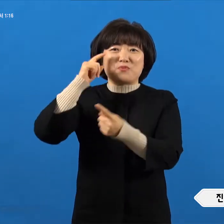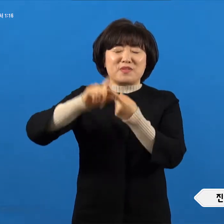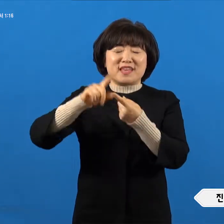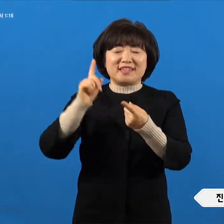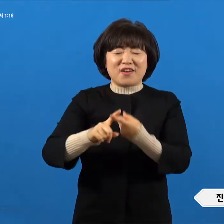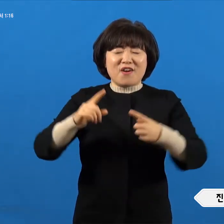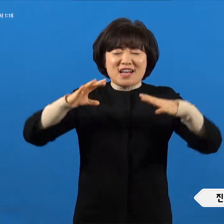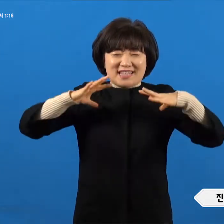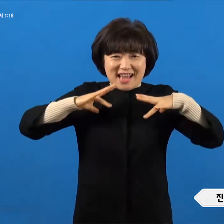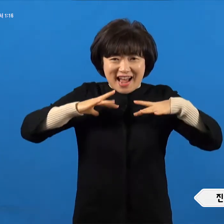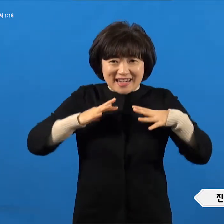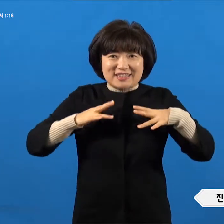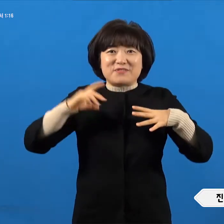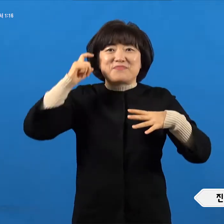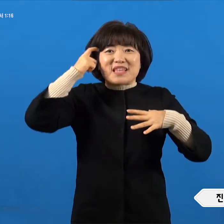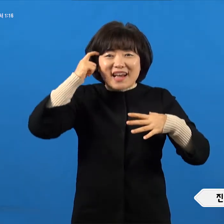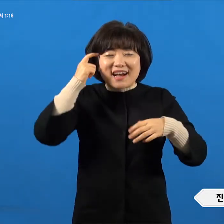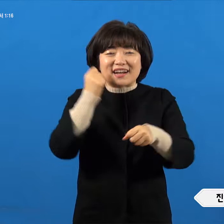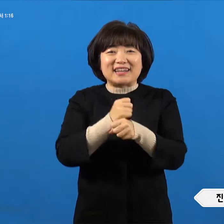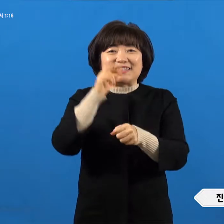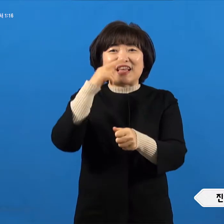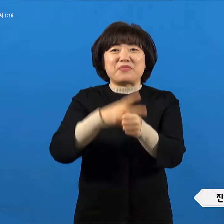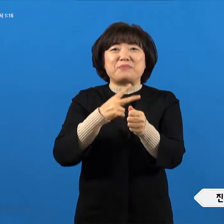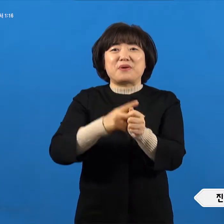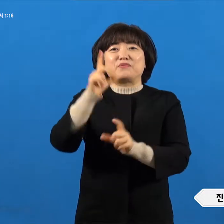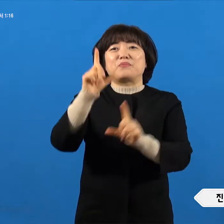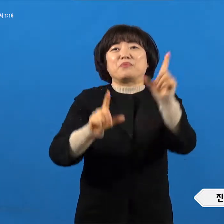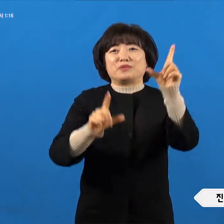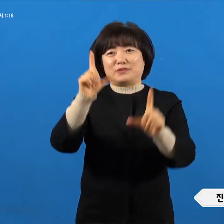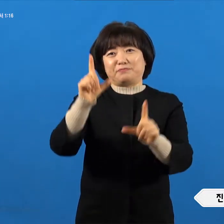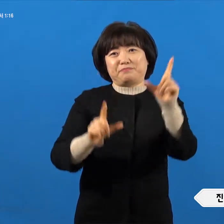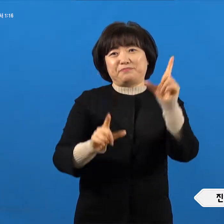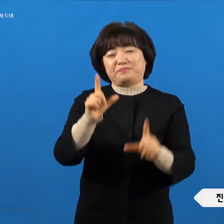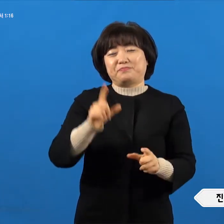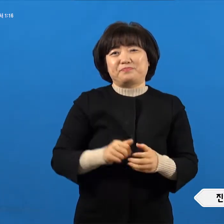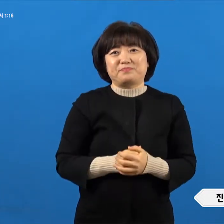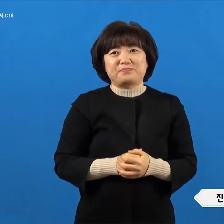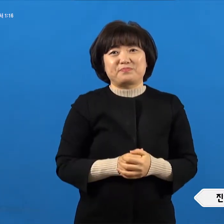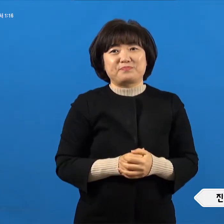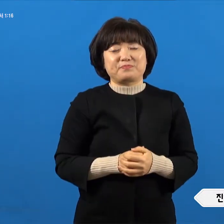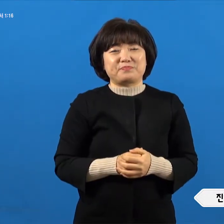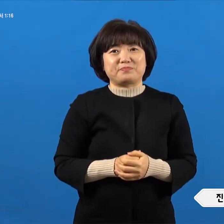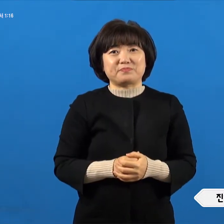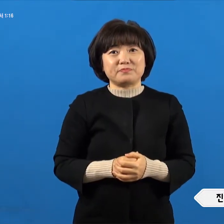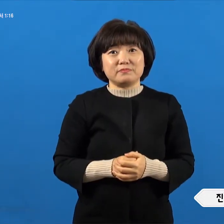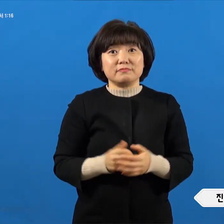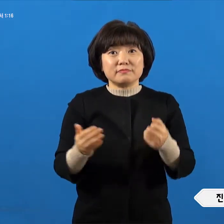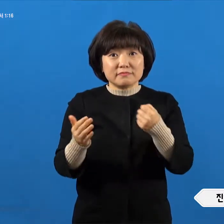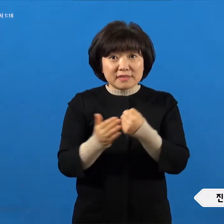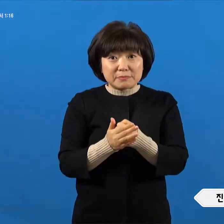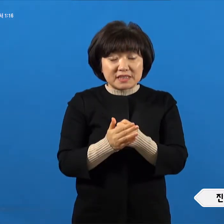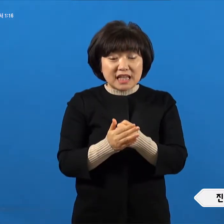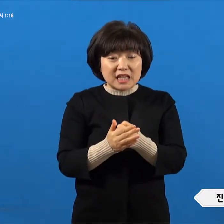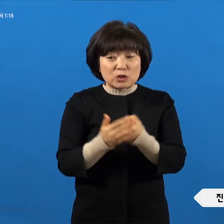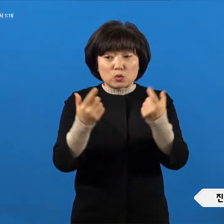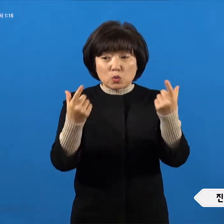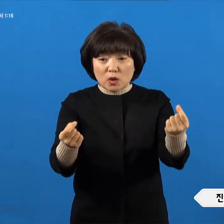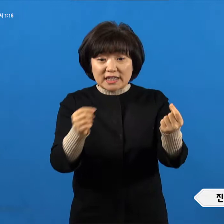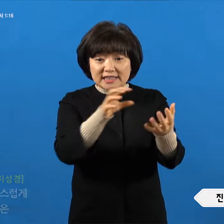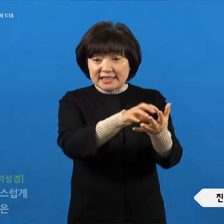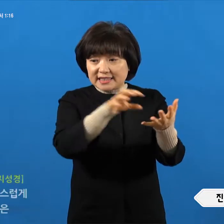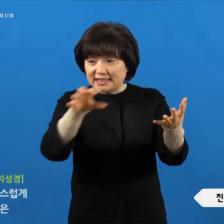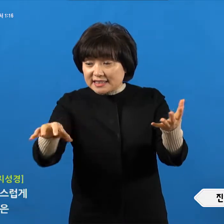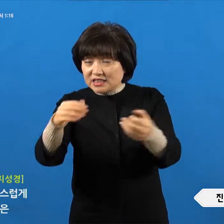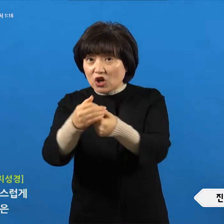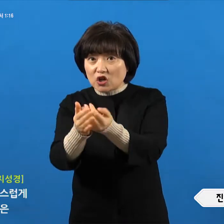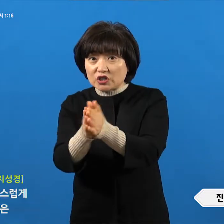자랑스럽게 생각하는 사도 바울의 모습을 성경은 설명합니다. 그래서 똑같은 본문을 메시지